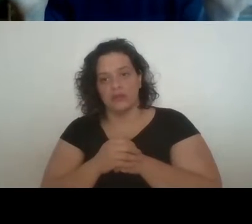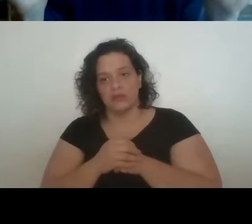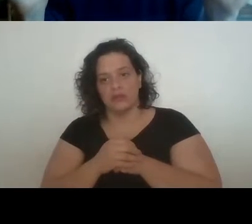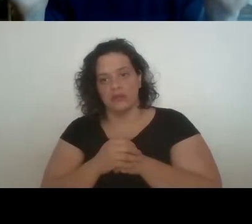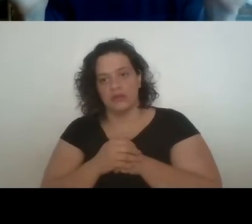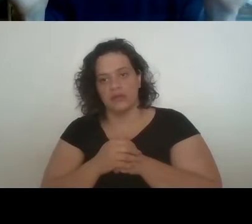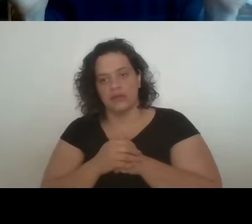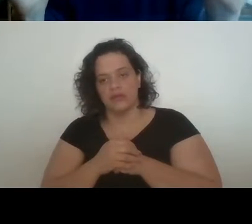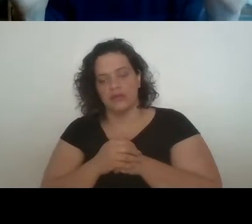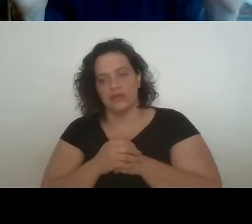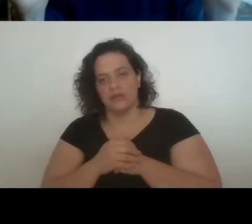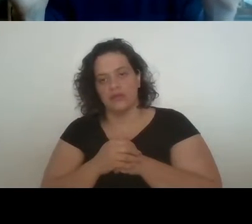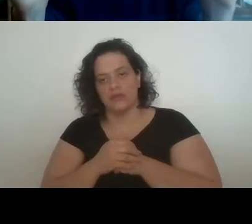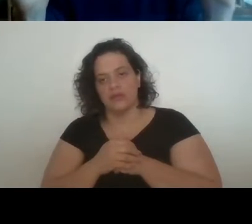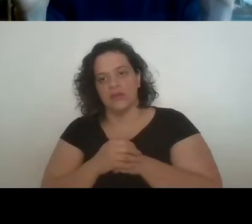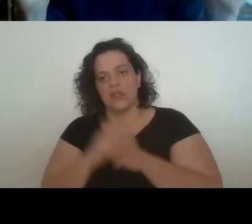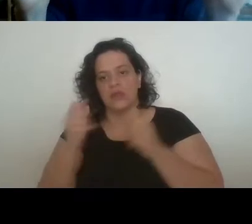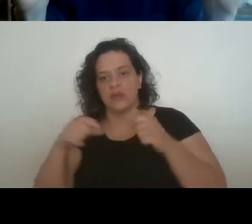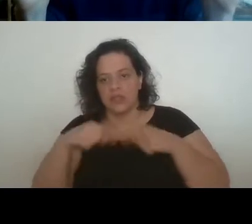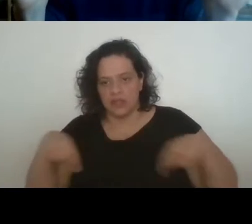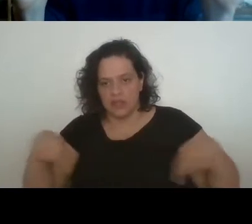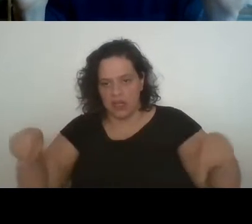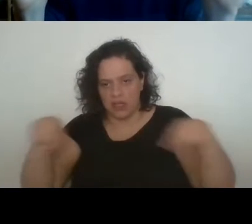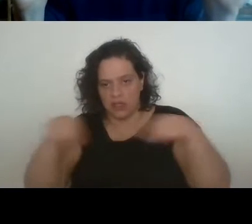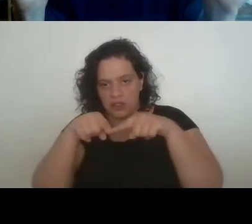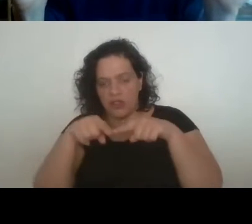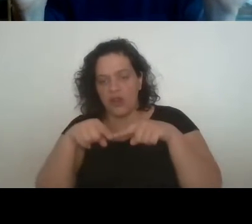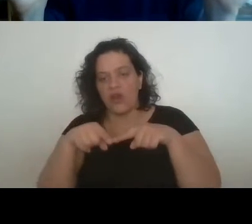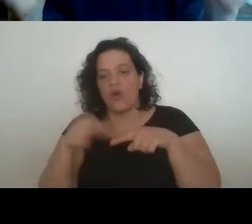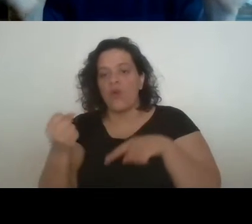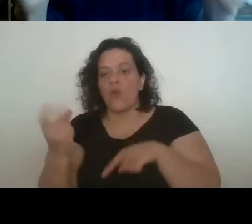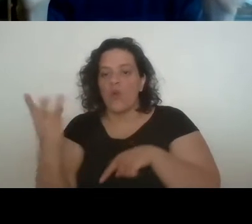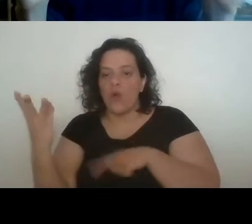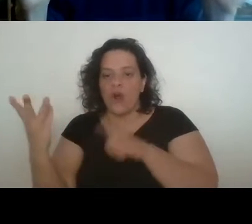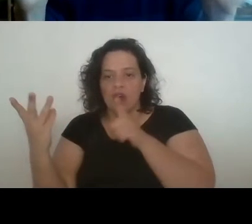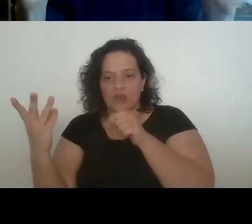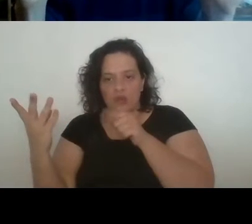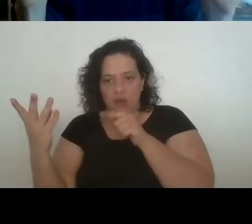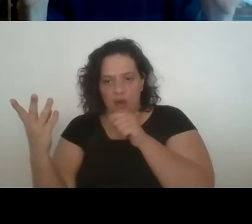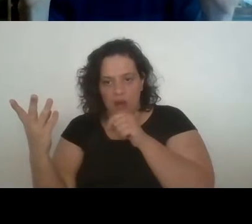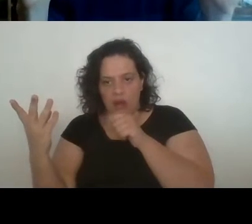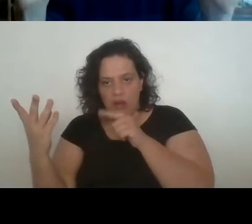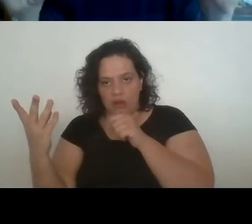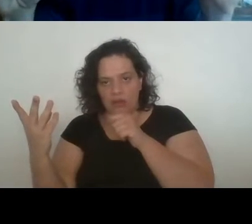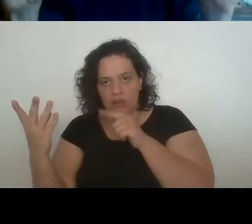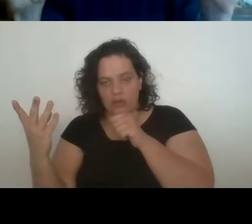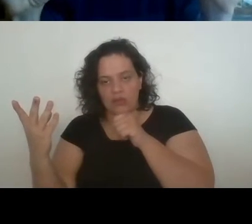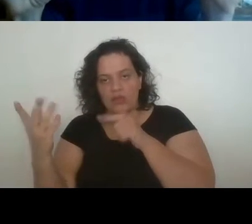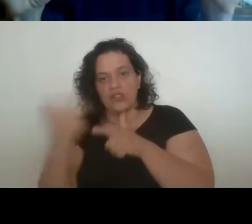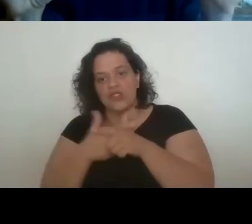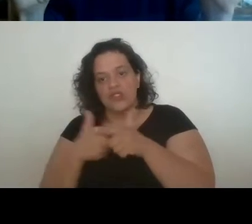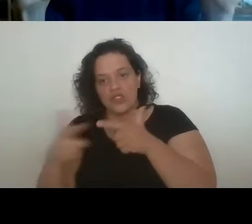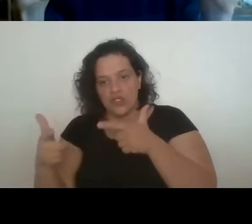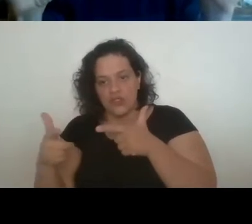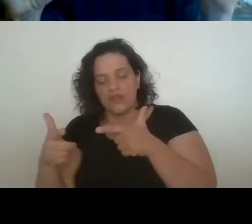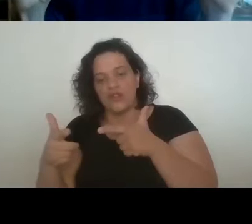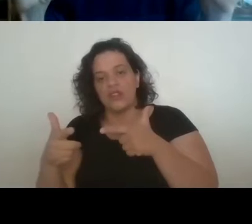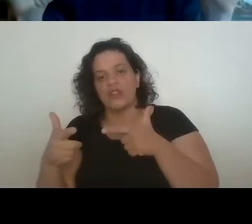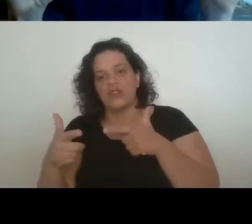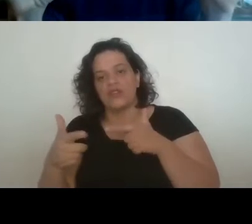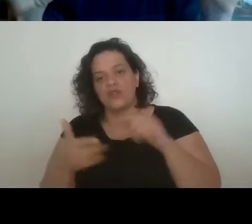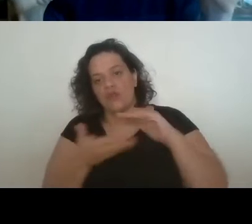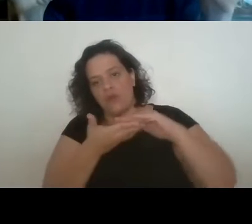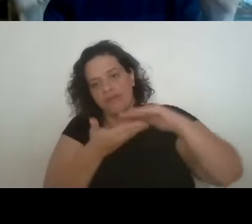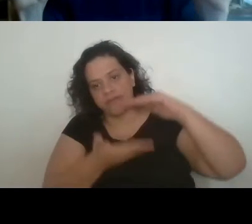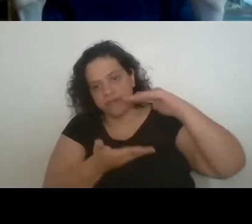eu defino a área do jardim dividindo o volume de água captado, dividindo ele sobre a altura da lâmina